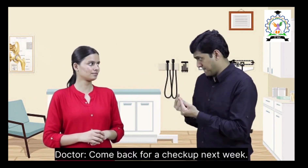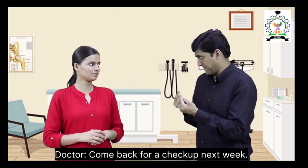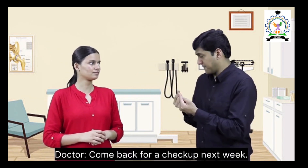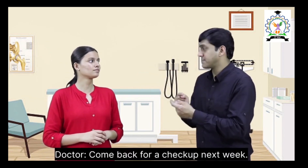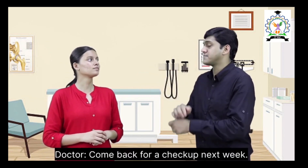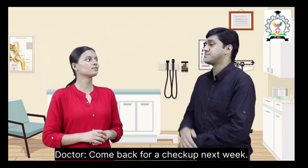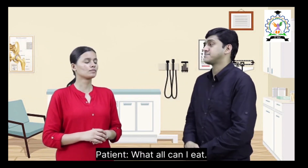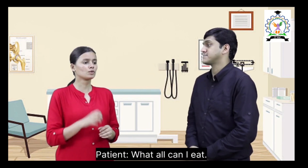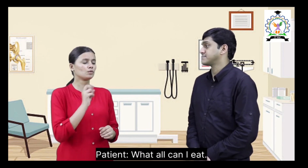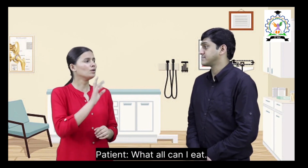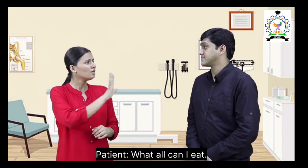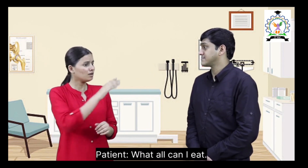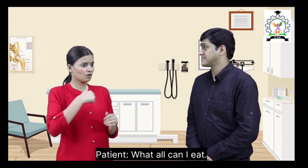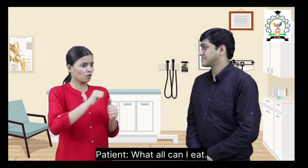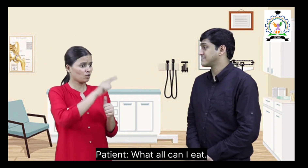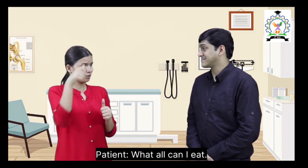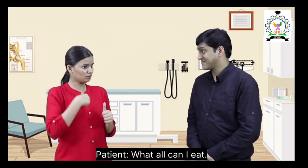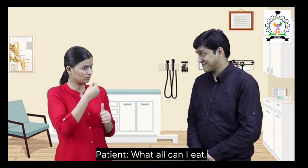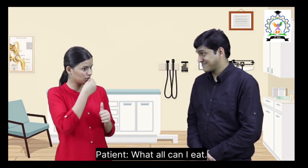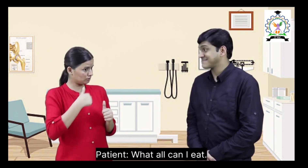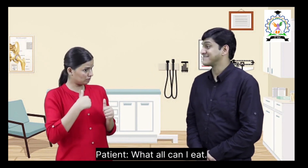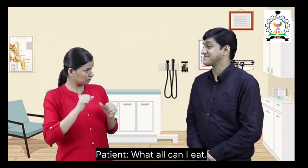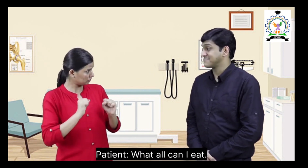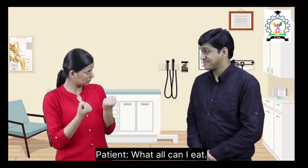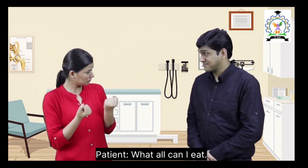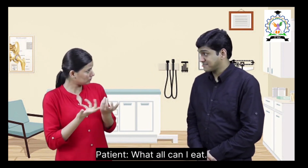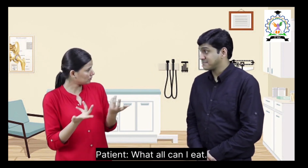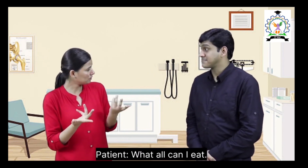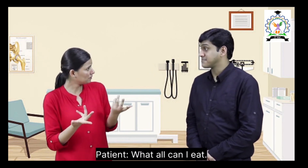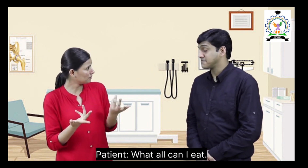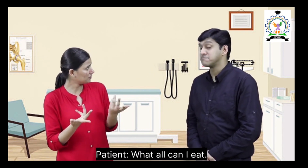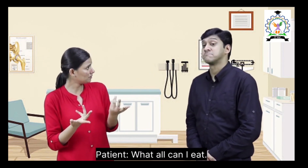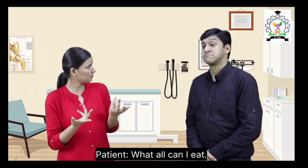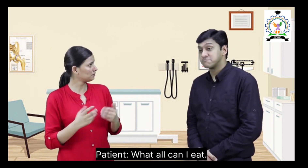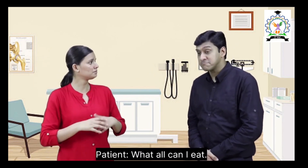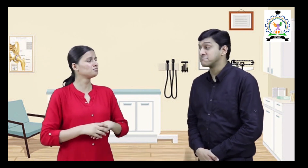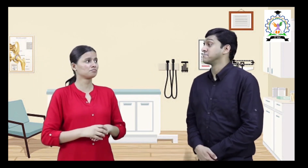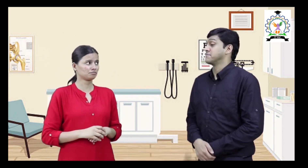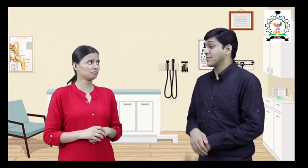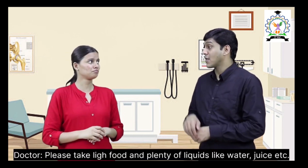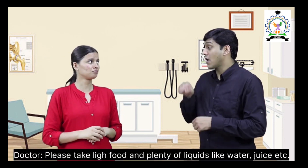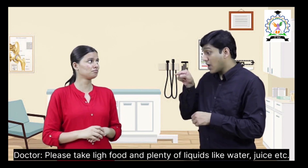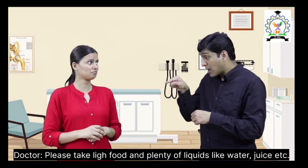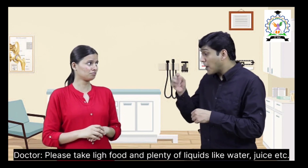अगले हफ्ते फिर आइएगा, चेकअप करेंगे। बिल्कुल डॉक्टर। तो मैं क्या क्या खा सकती हूँ, ऐसा कुछ?